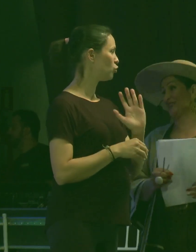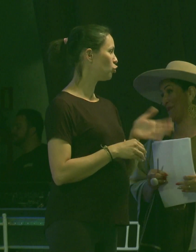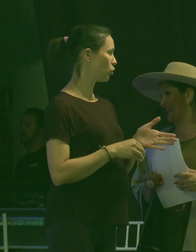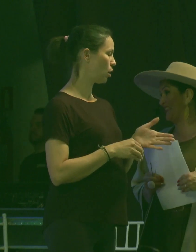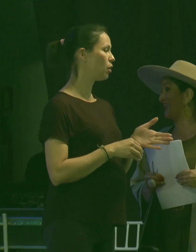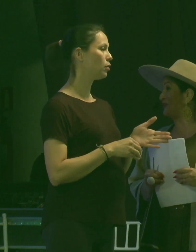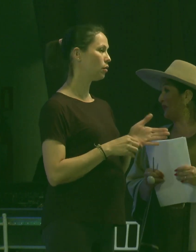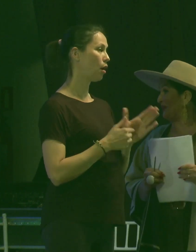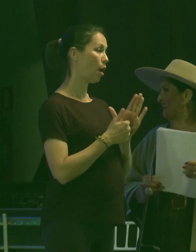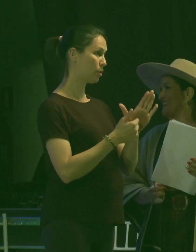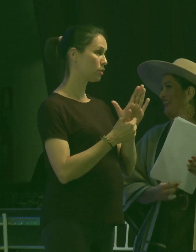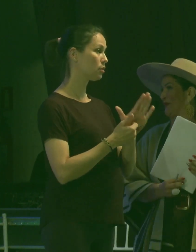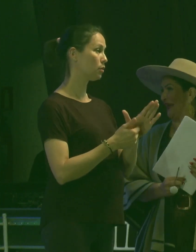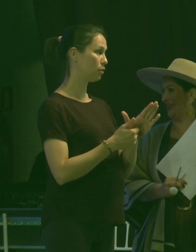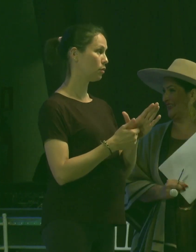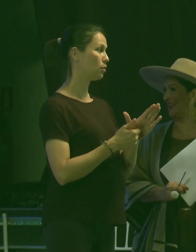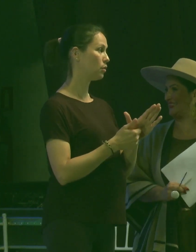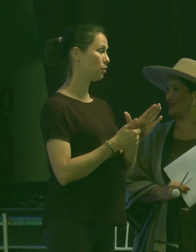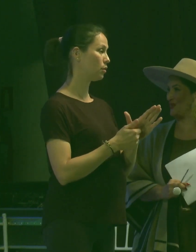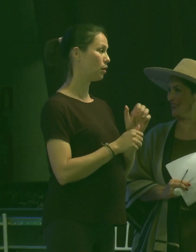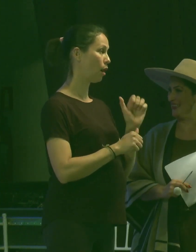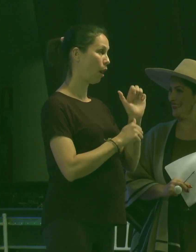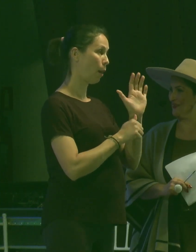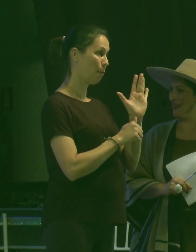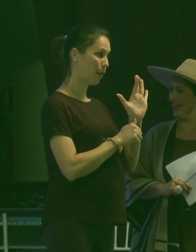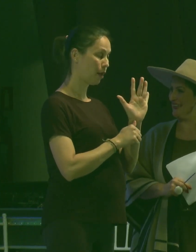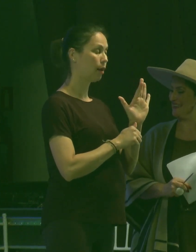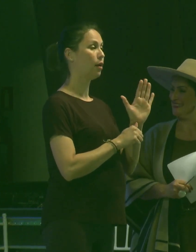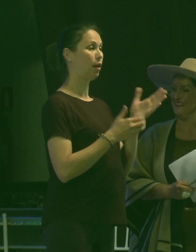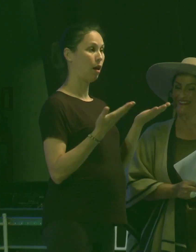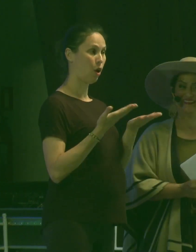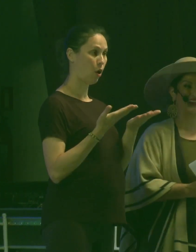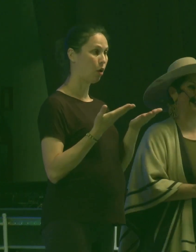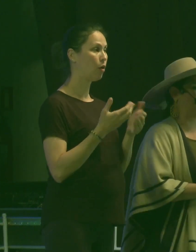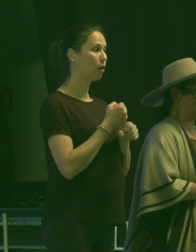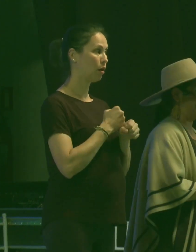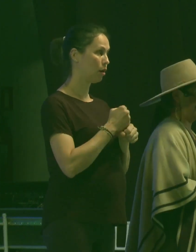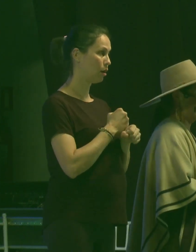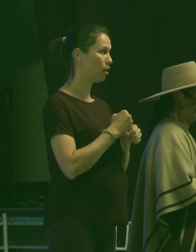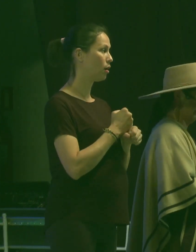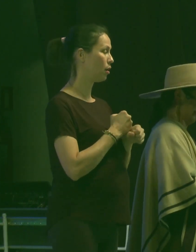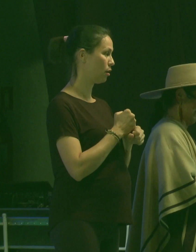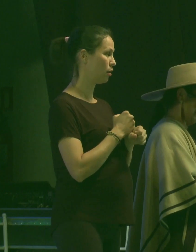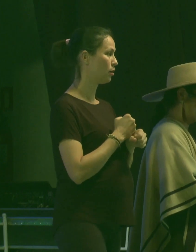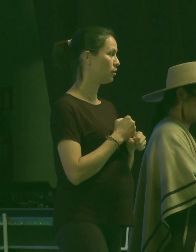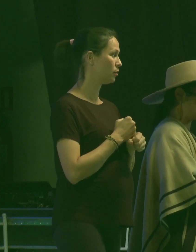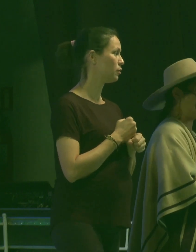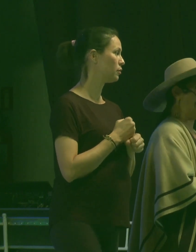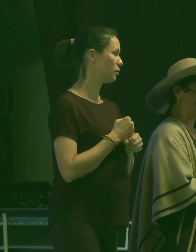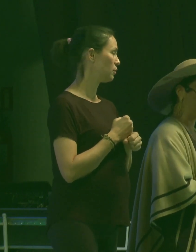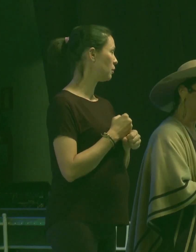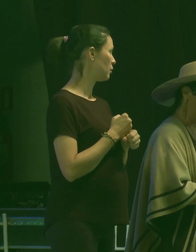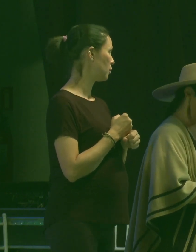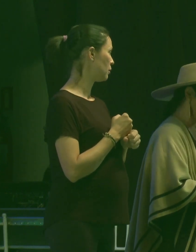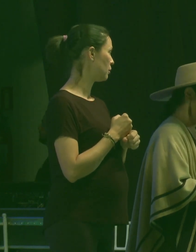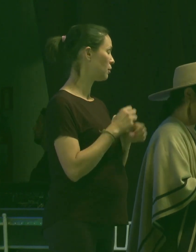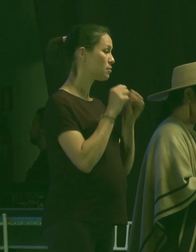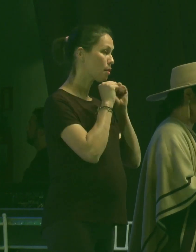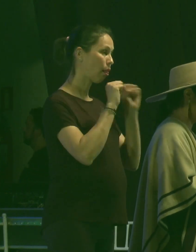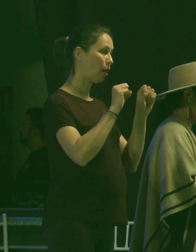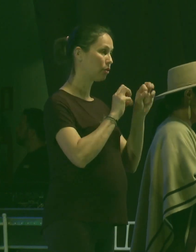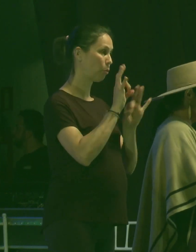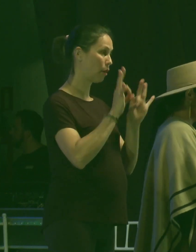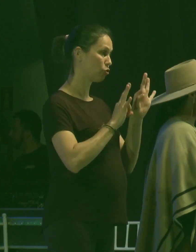um dos apresentadores da Lamparina este ano, né? Trazendo o seu talento também, prazer. Nosso secretário de